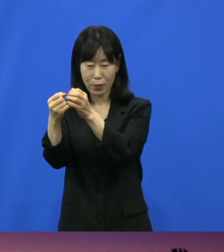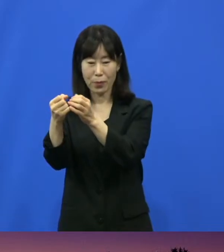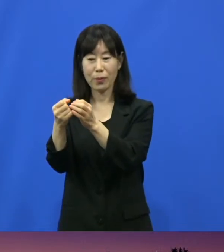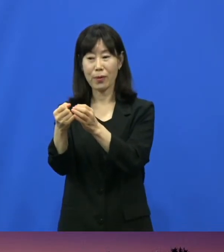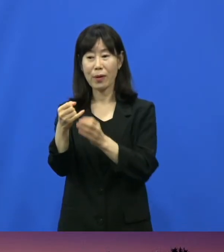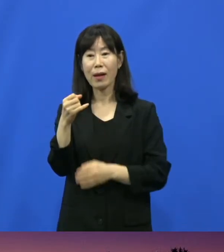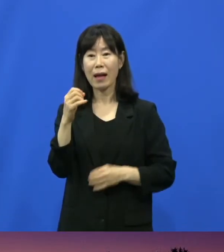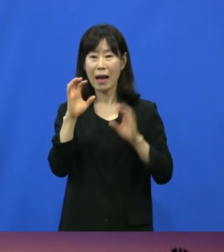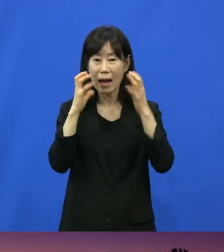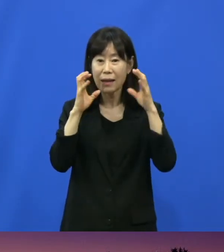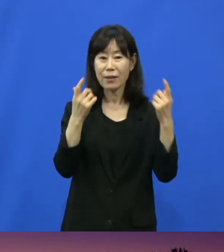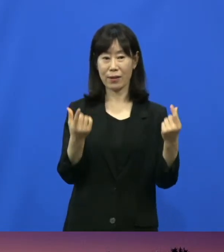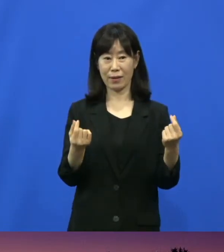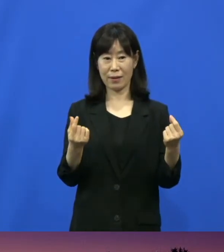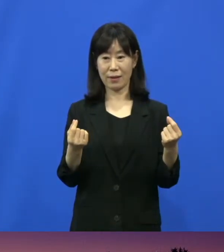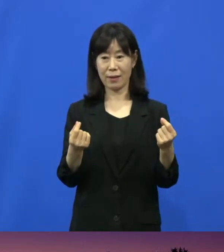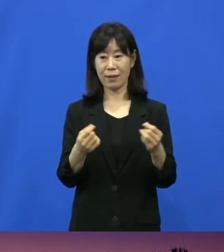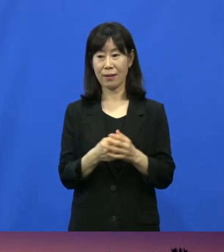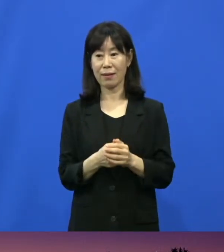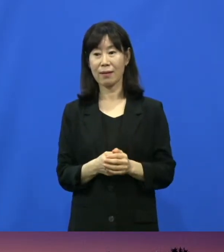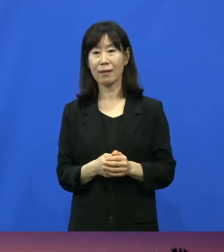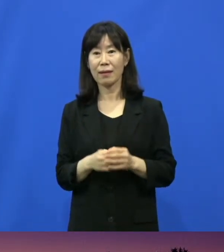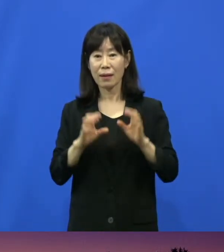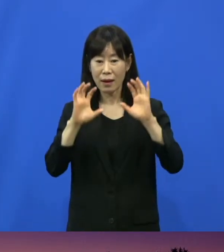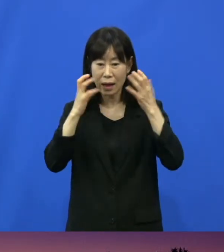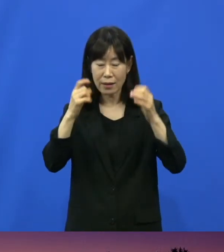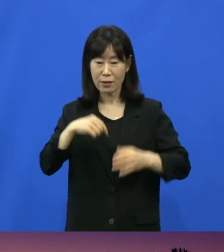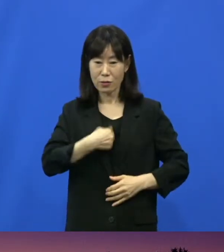아기의 존재는 엄마에 의해서 결정되기 때문에.